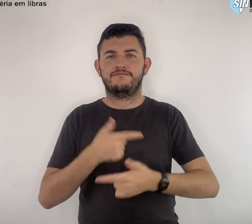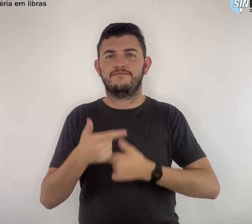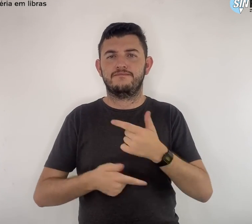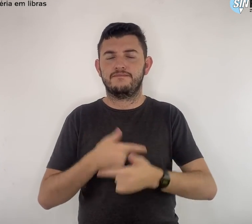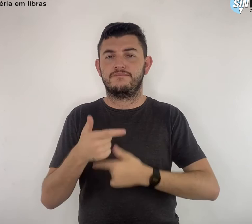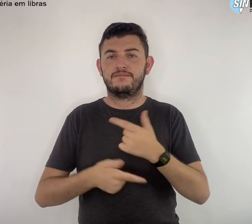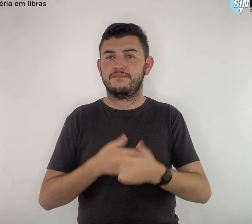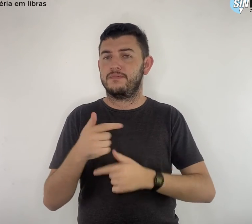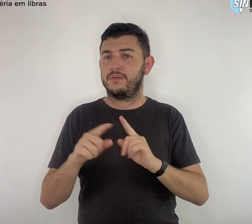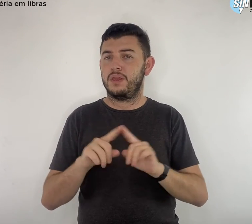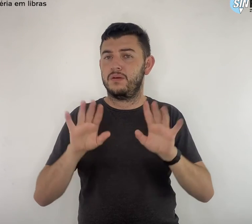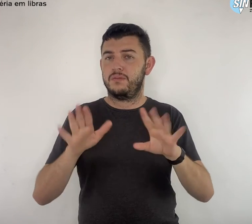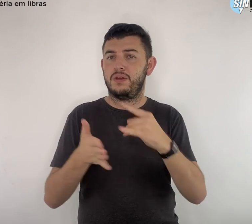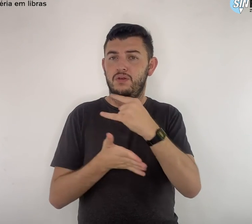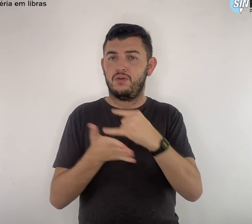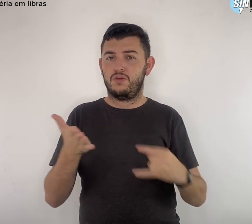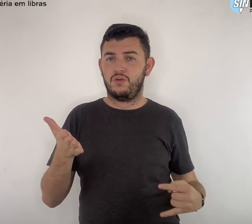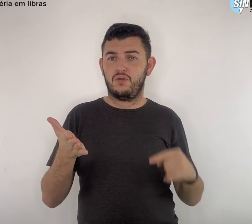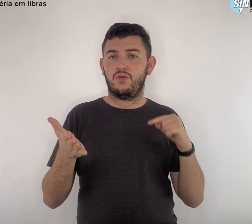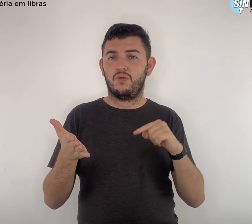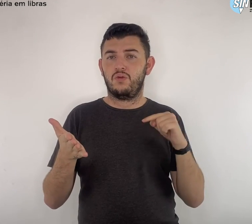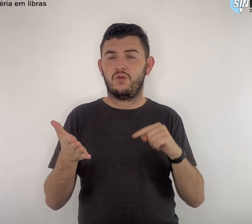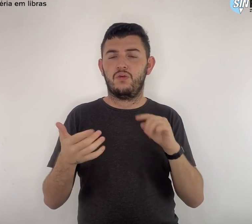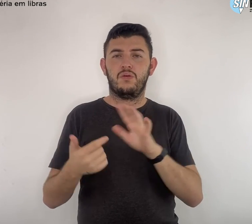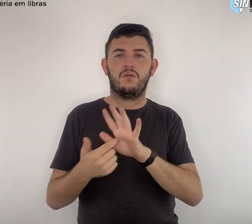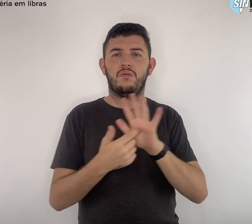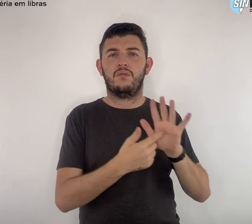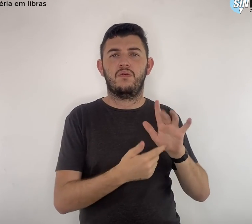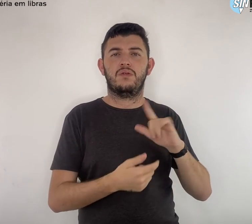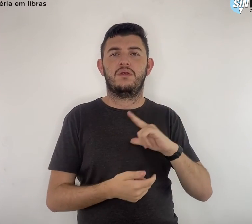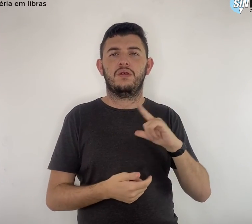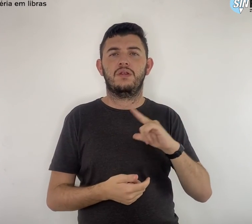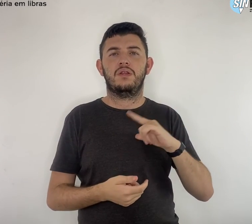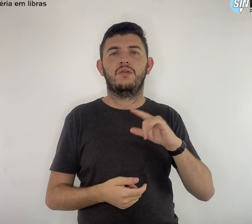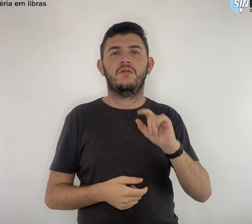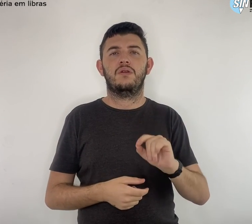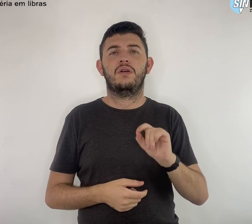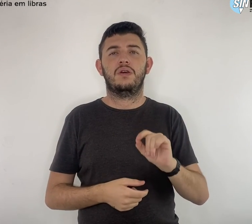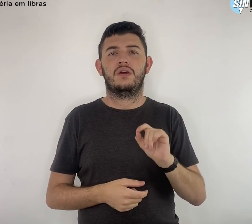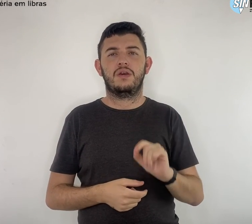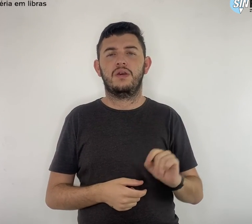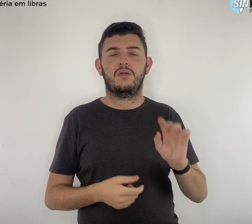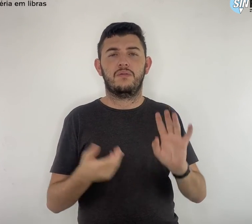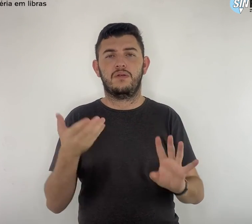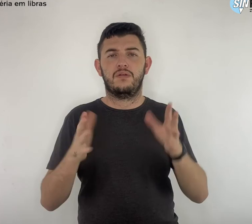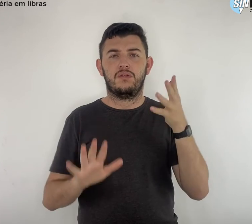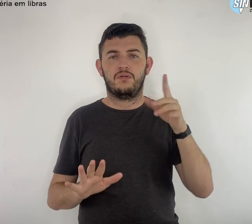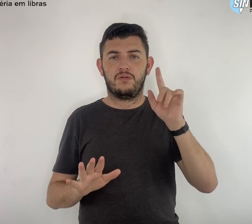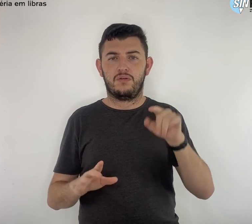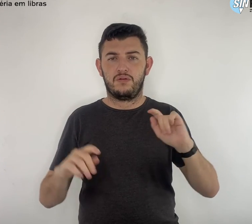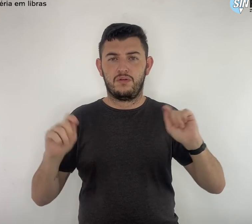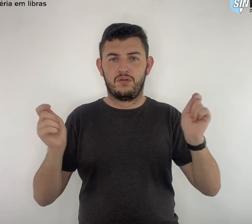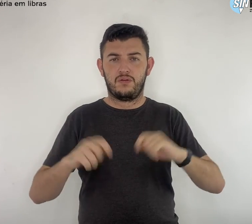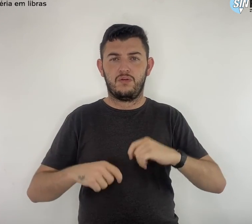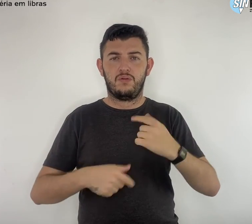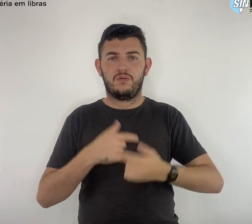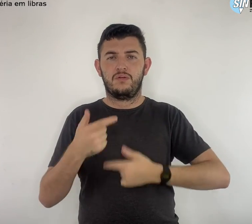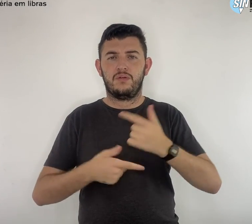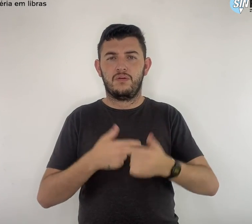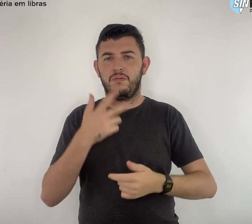que exercem as atividades, segundo o documento, há descaso total com as condições